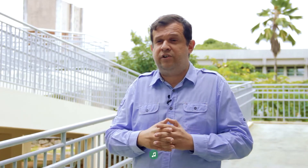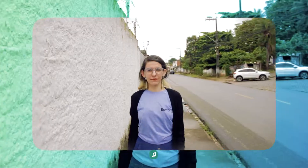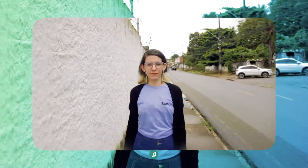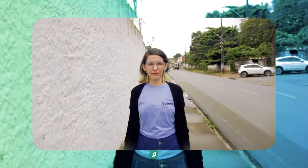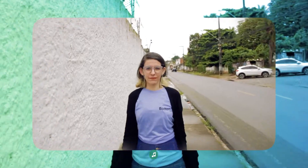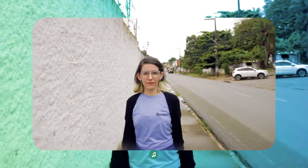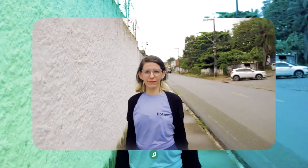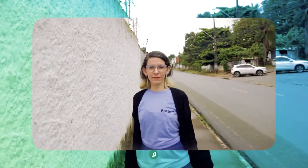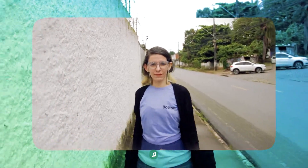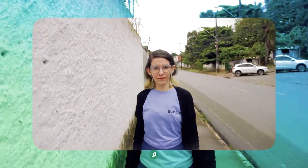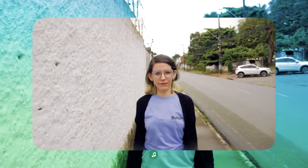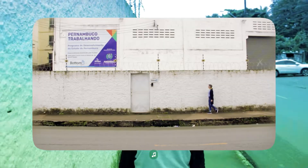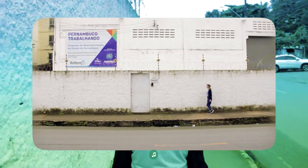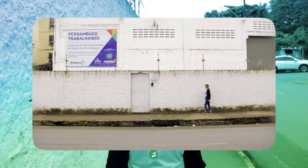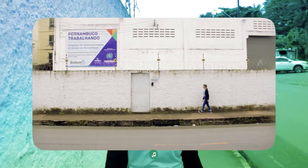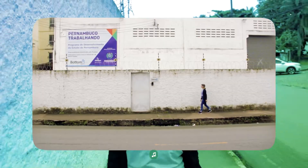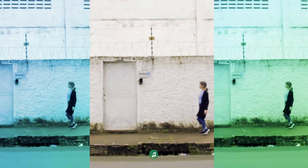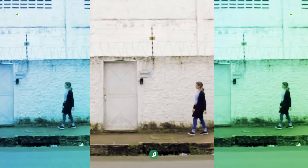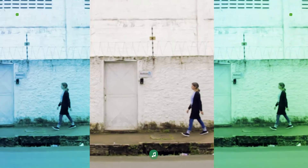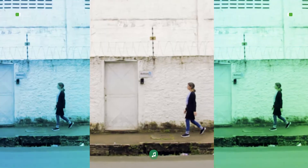dos Estudantes e